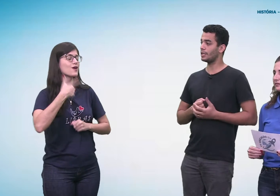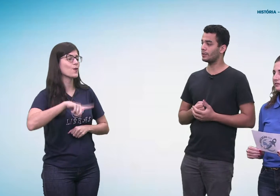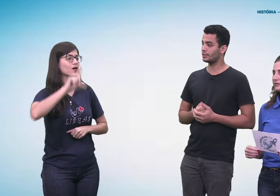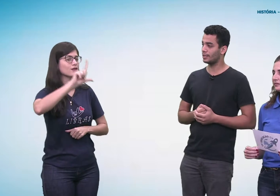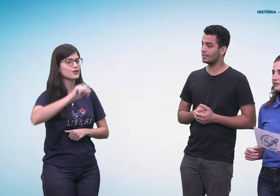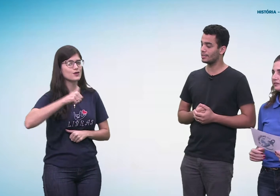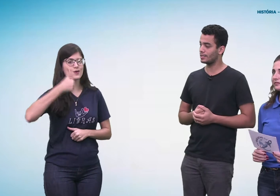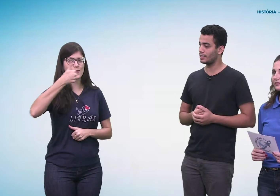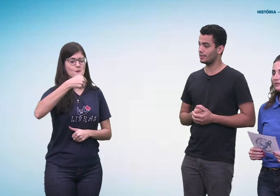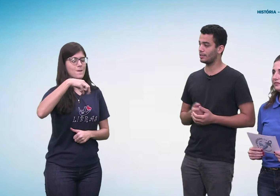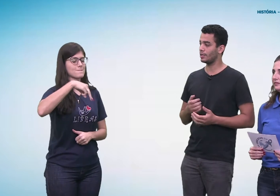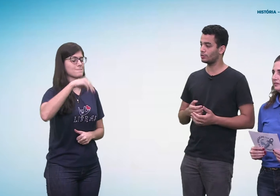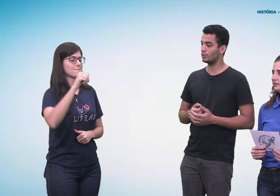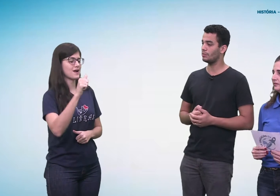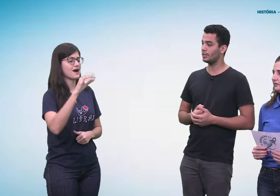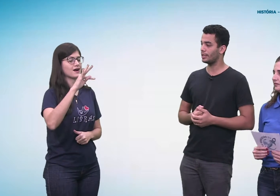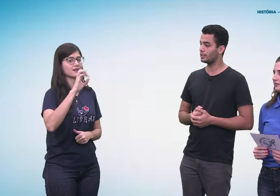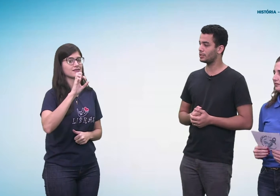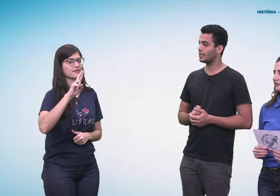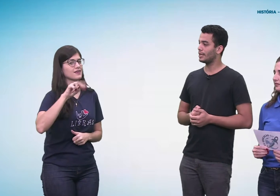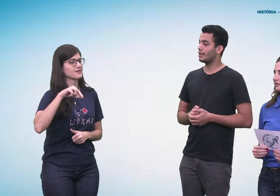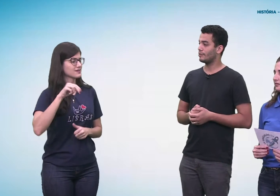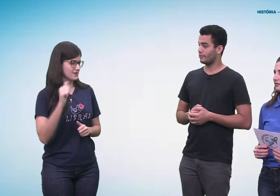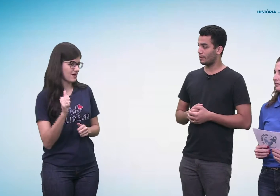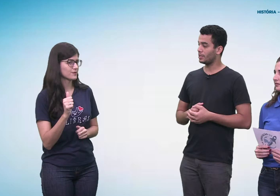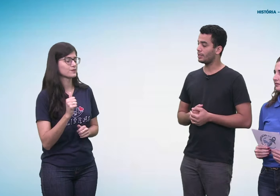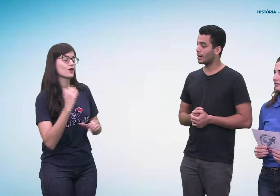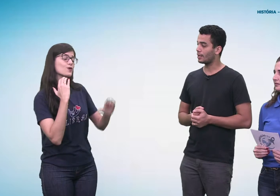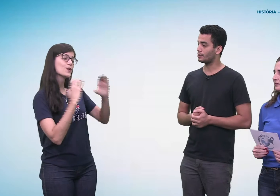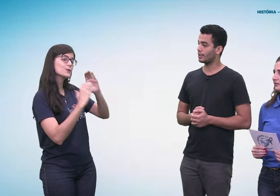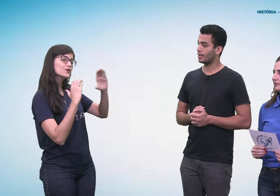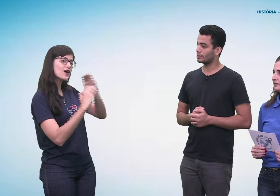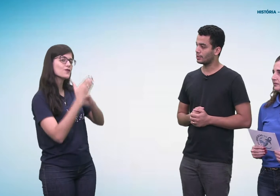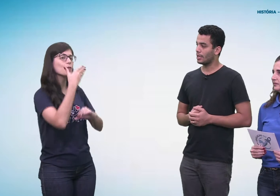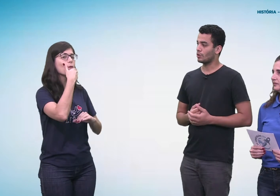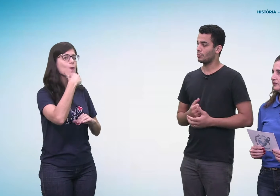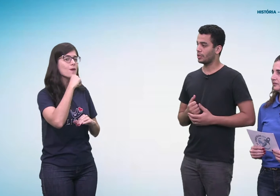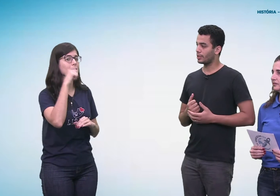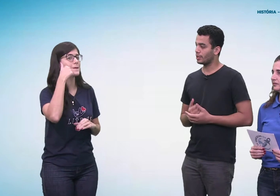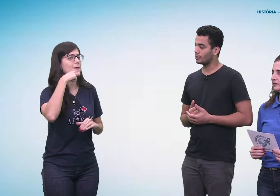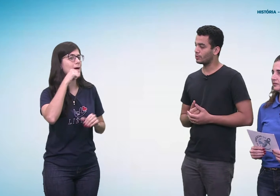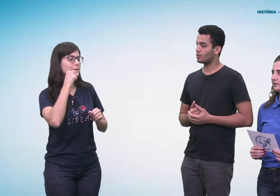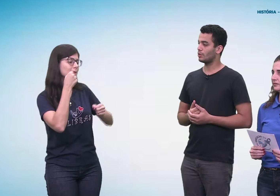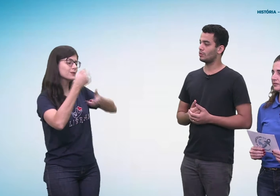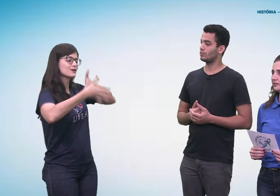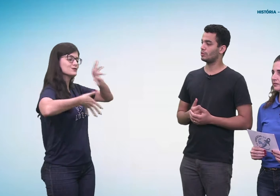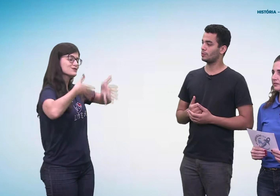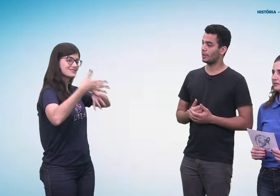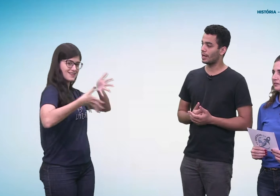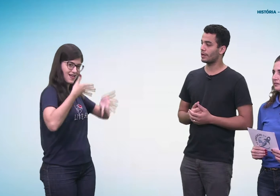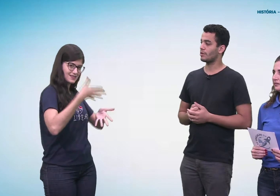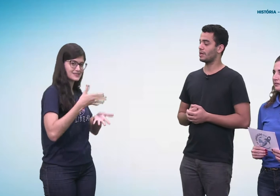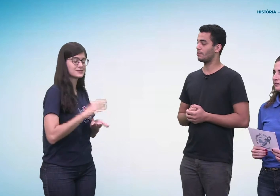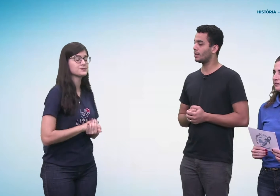língua de sinais assim, dentro do ambiente familiar, no caso, comunicando com meu pai, com a minha